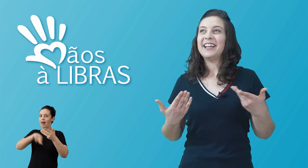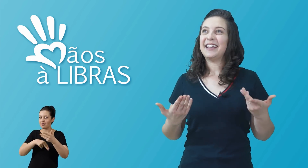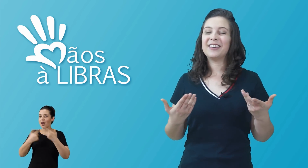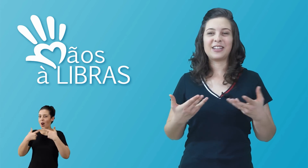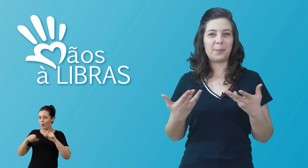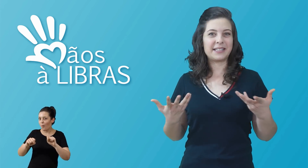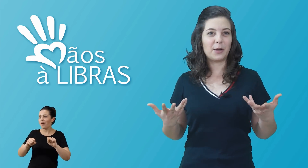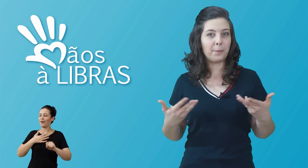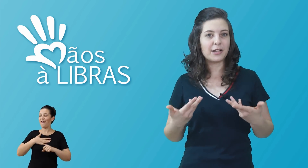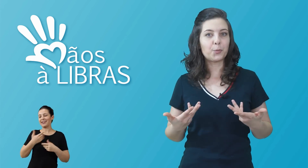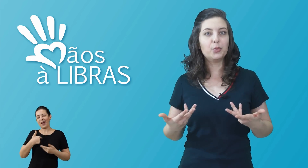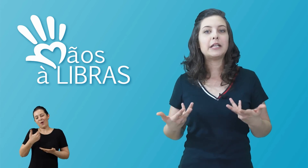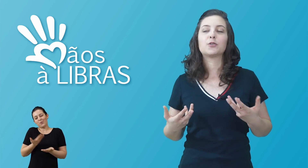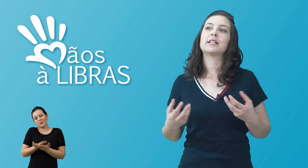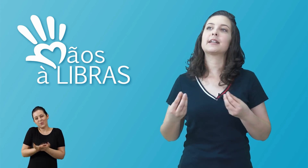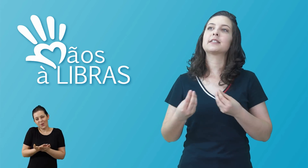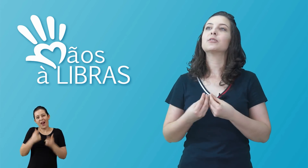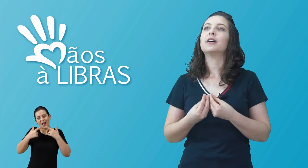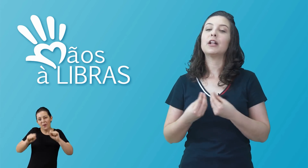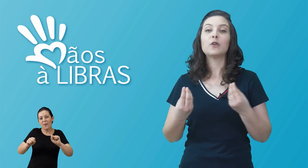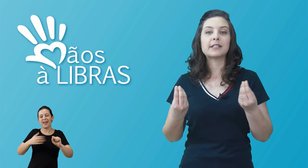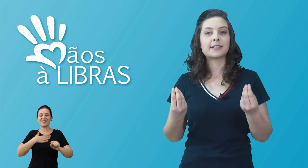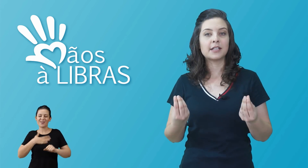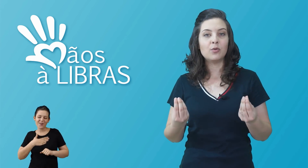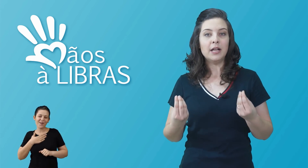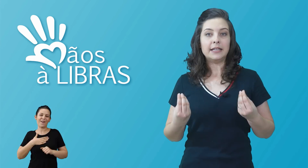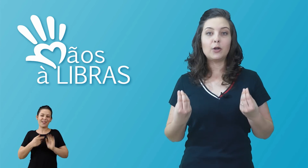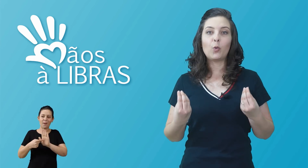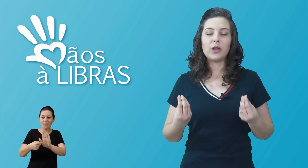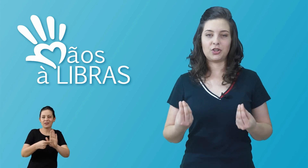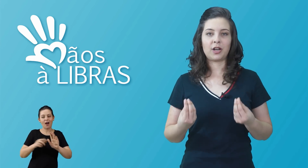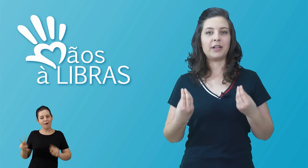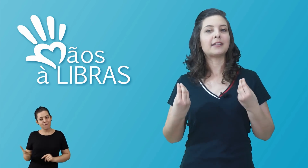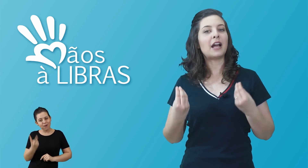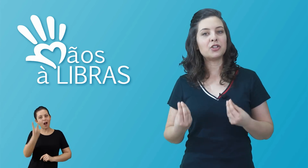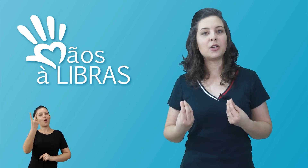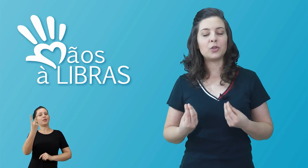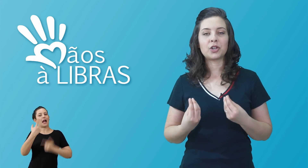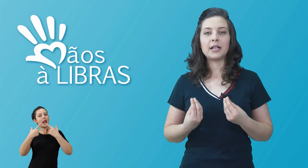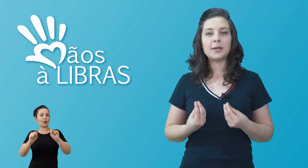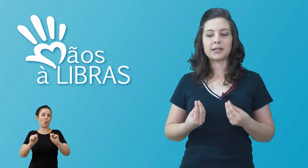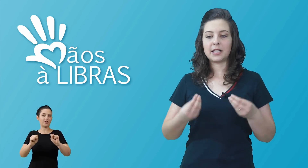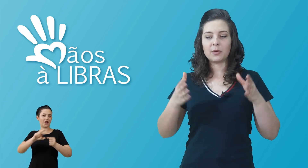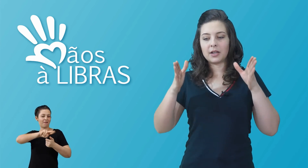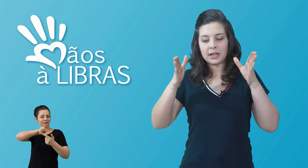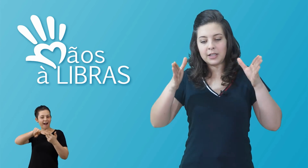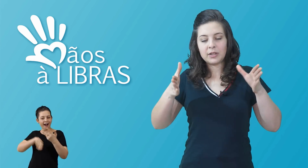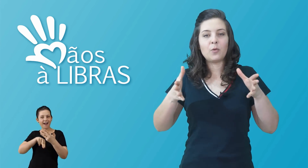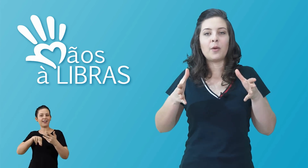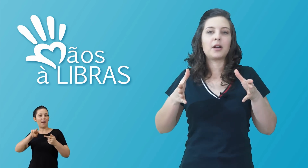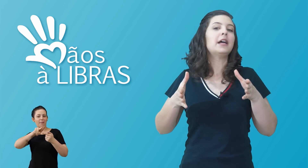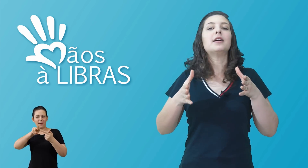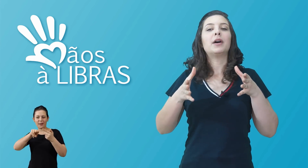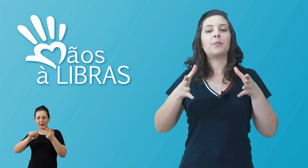então eu prezo por isso, dessa questão da valorização linguística, a variedade linguística da Libras. A